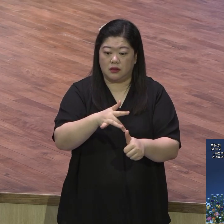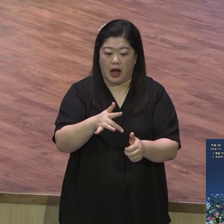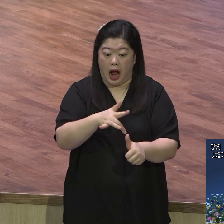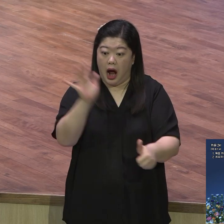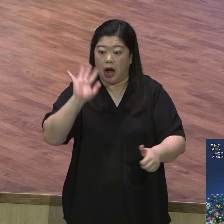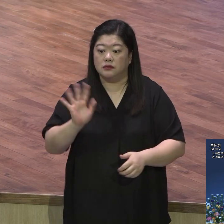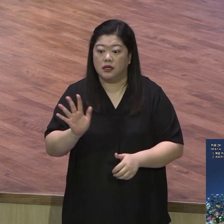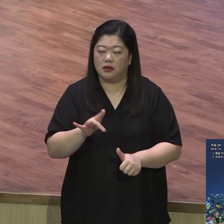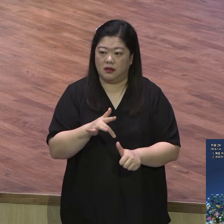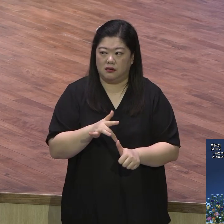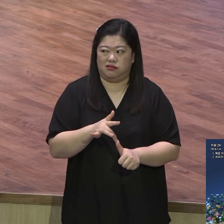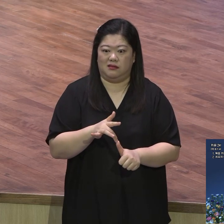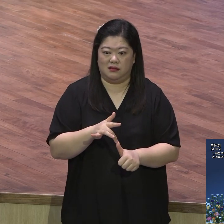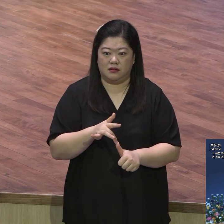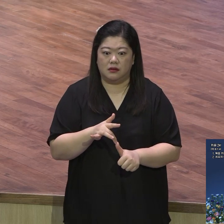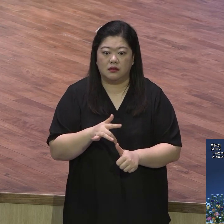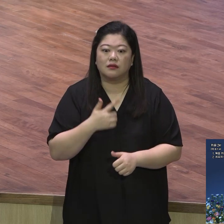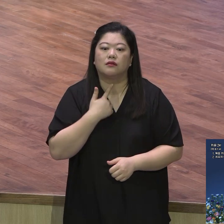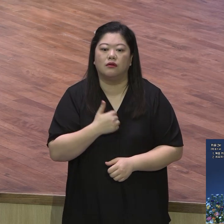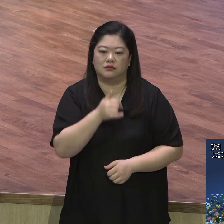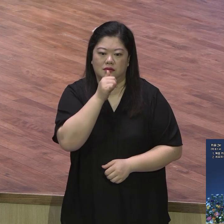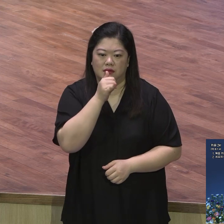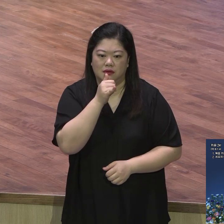성교 여러분 믿으시기 바랍니다.